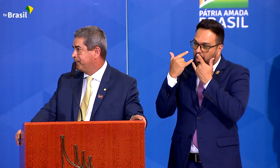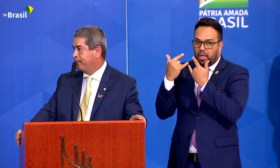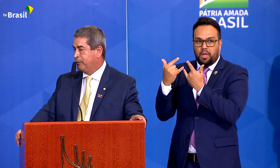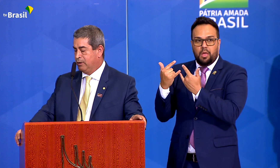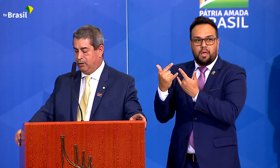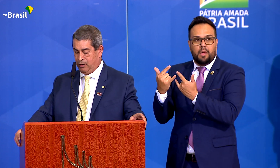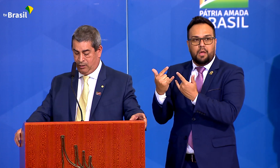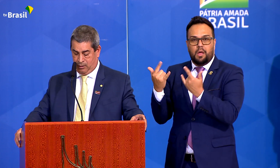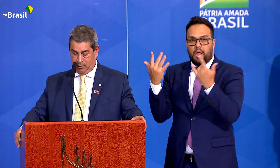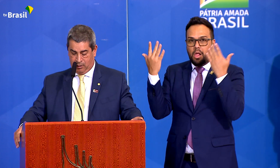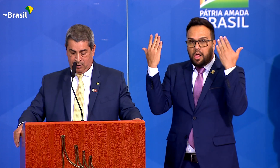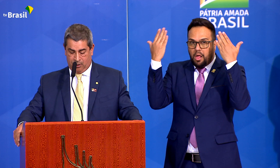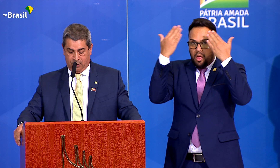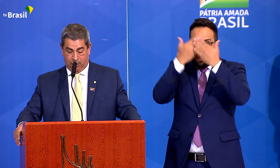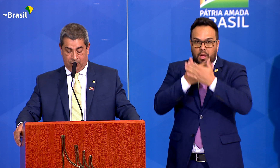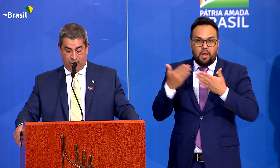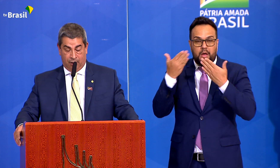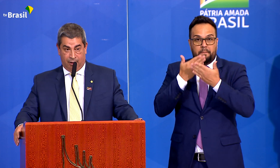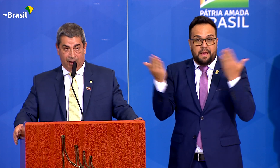boçalidade